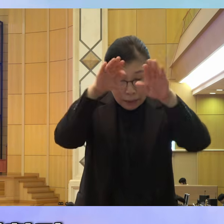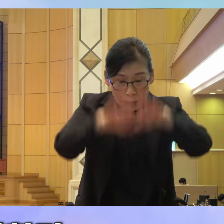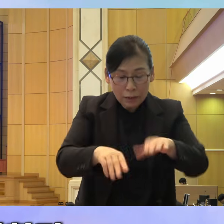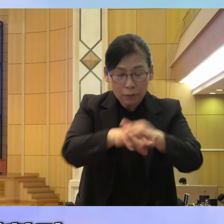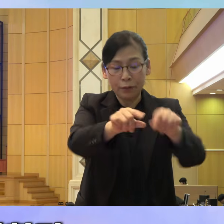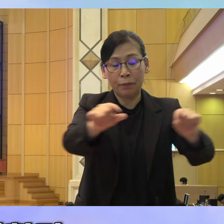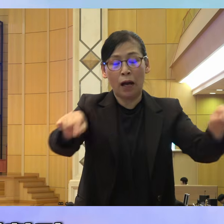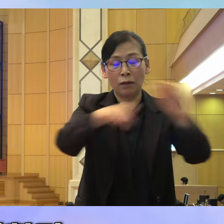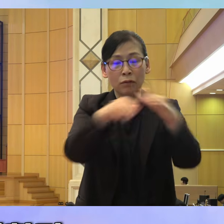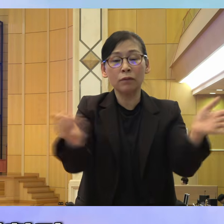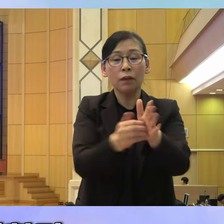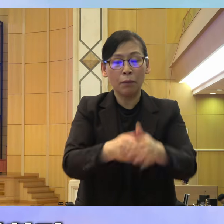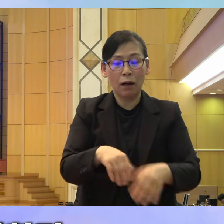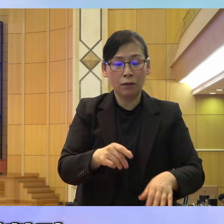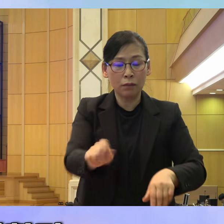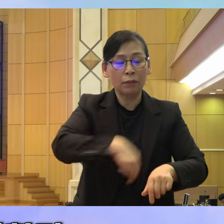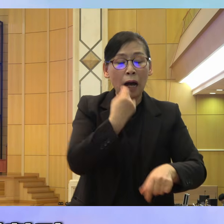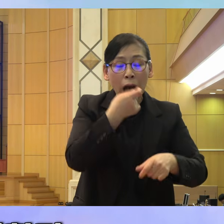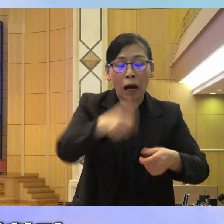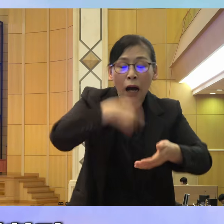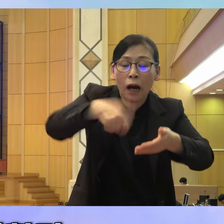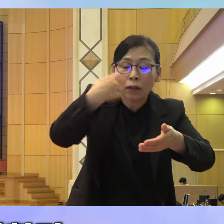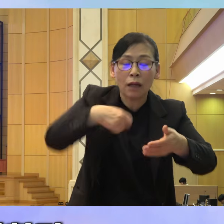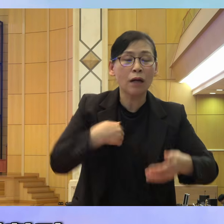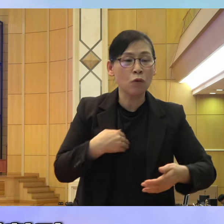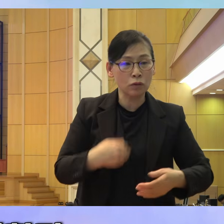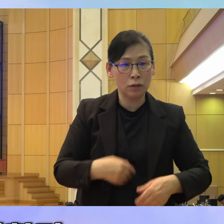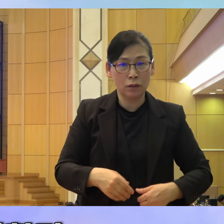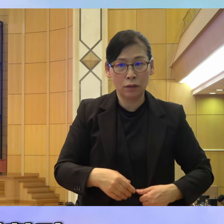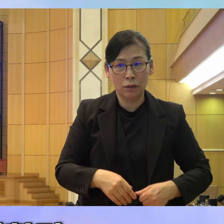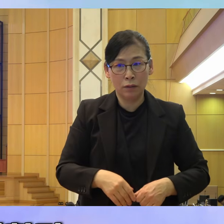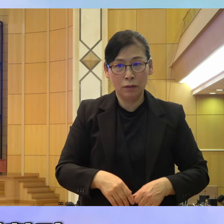살아있는 사람 자기들이 다 나눠 먹는 거 아니야? 지들 먹으려고 밥상 차린 거지?